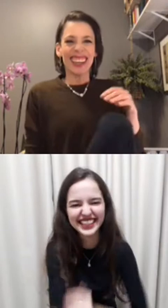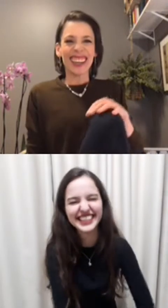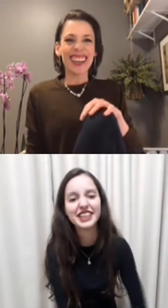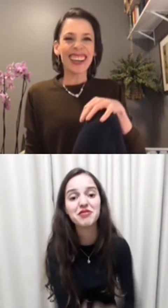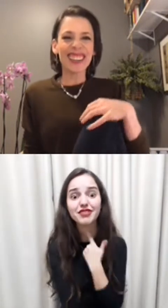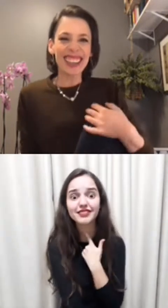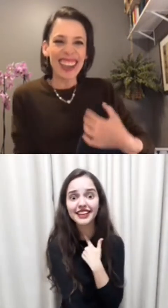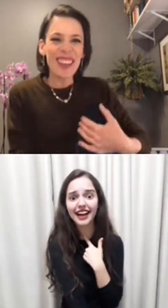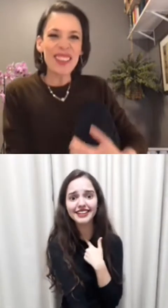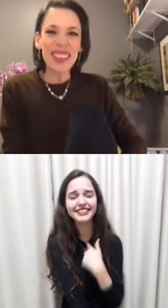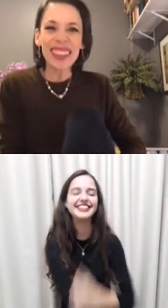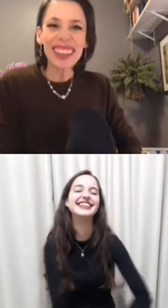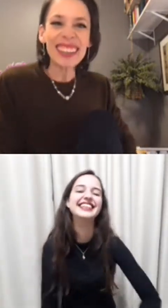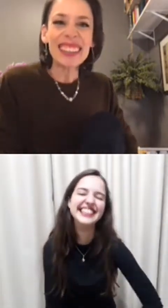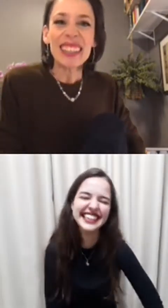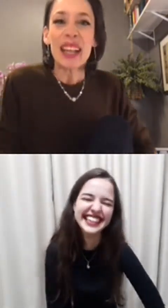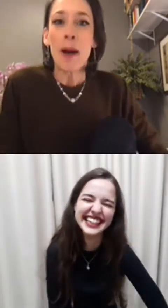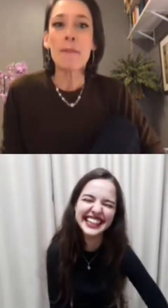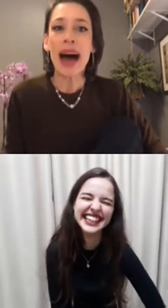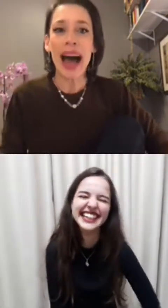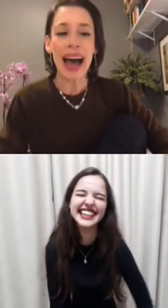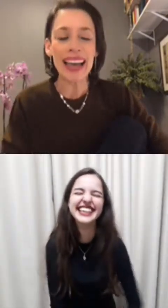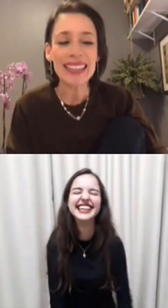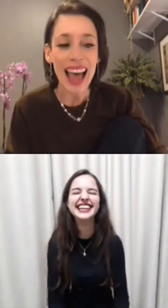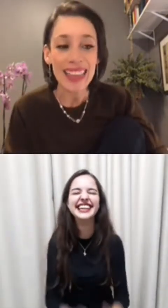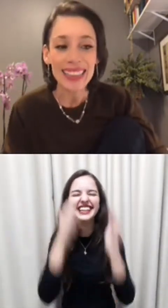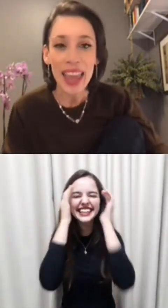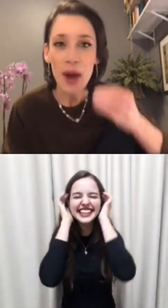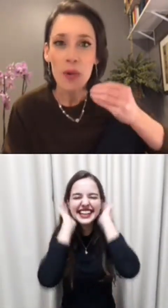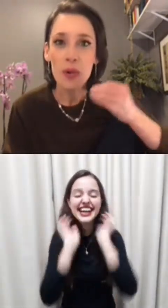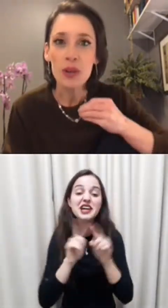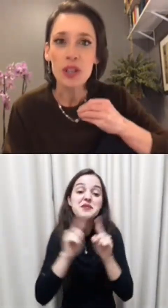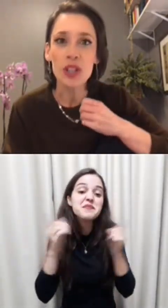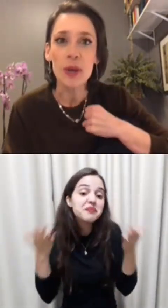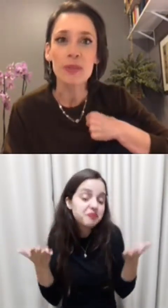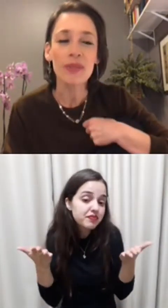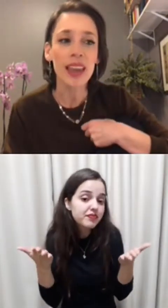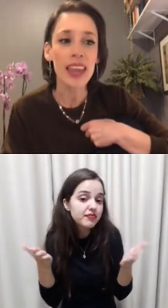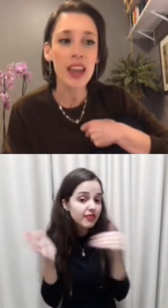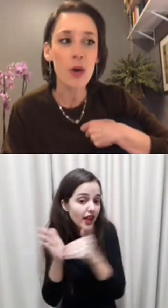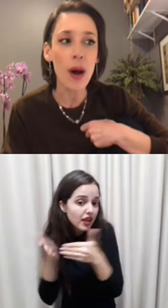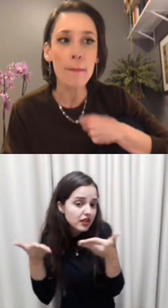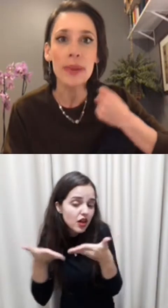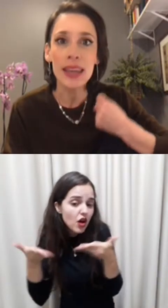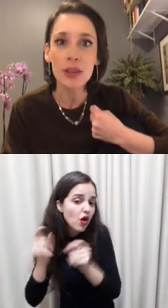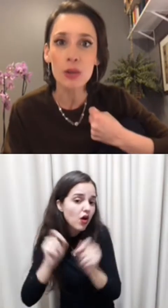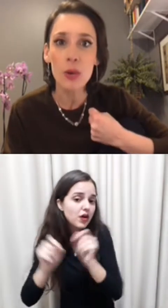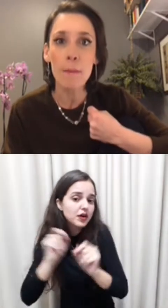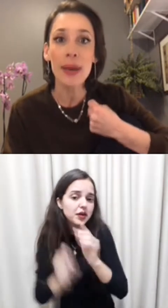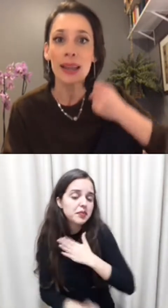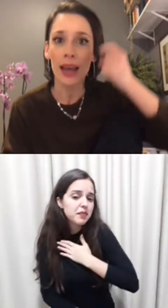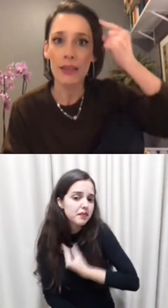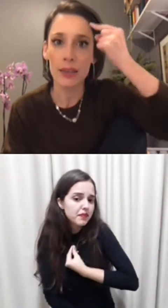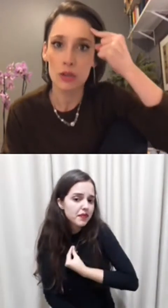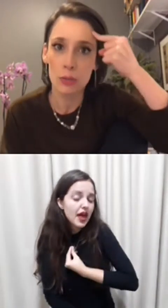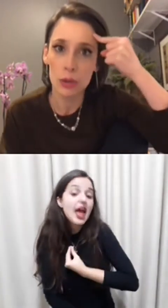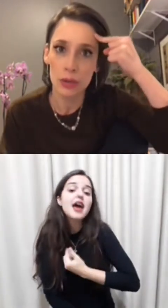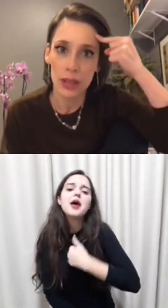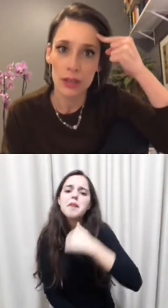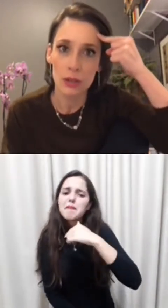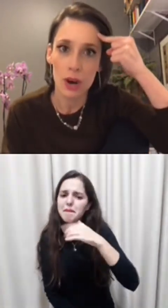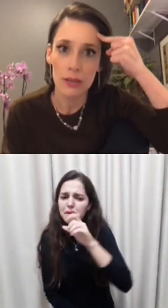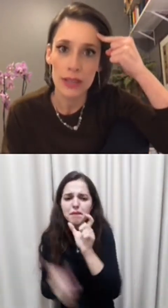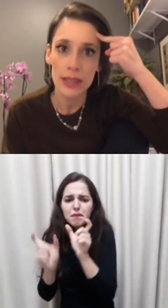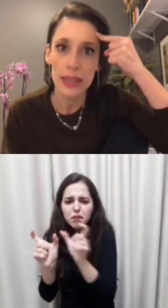Exatamente. Dá uma vontade. Mas até hoje eu aprendo palavras do